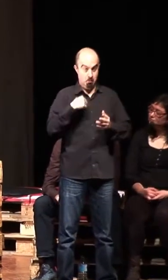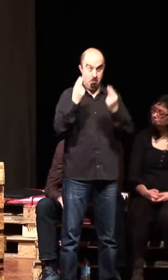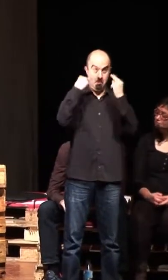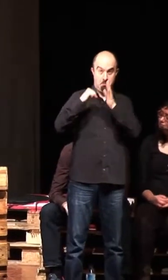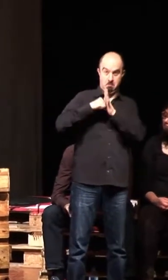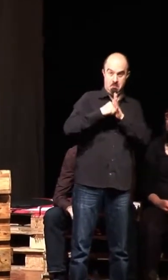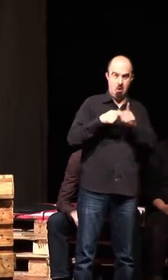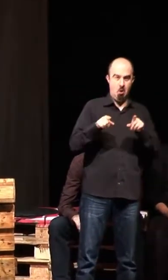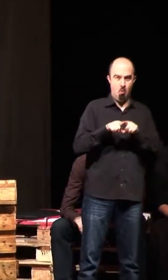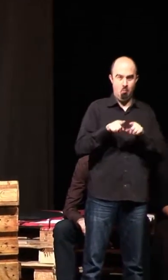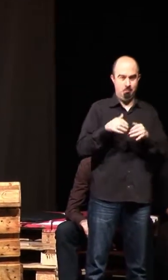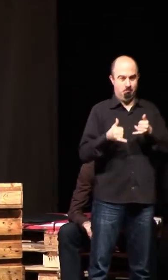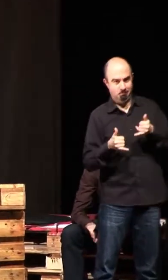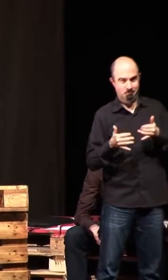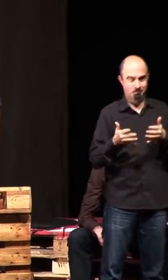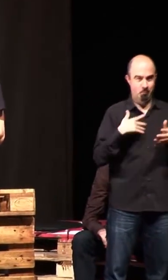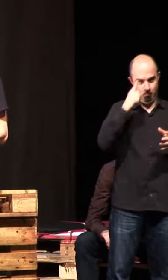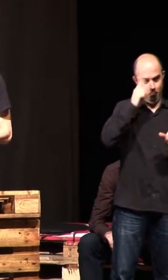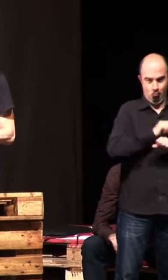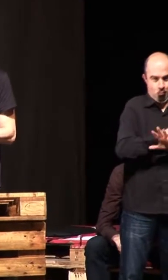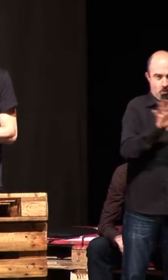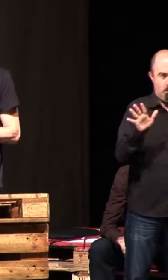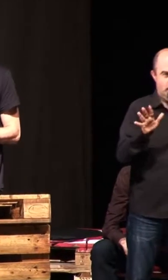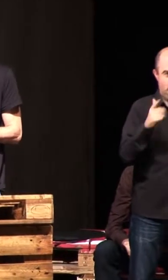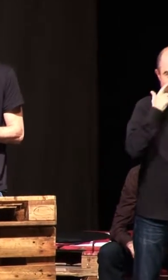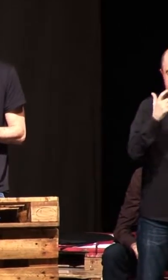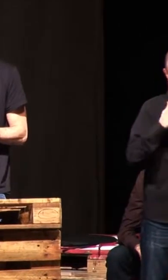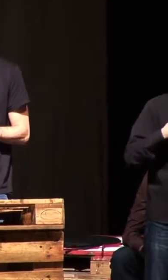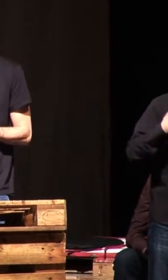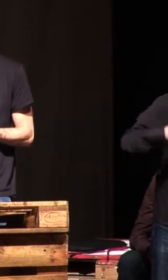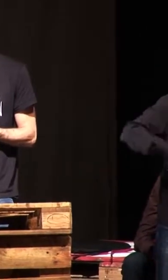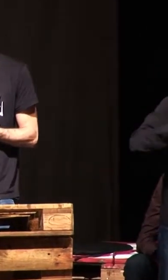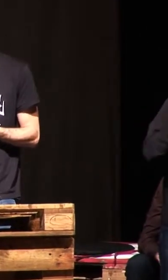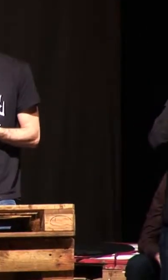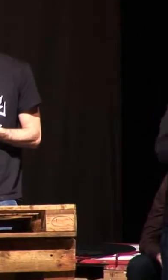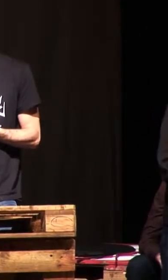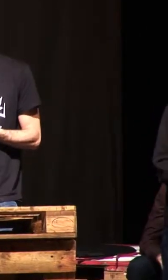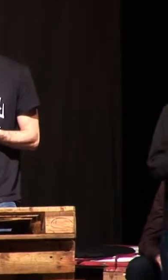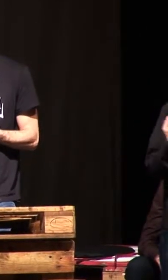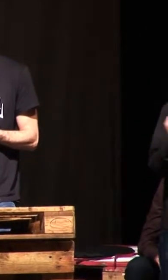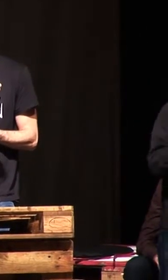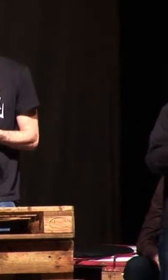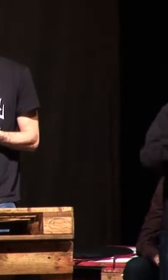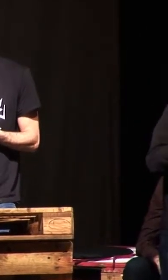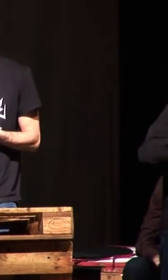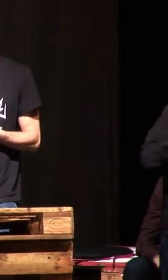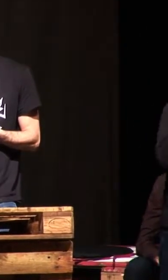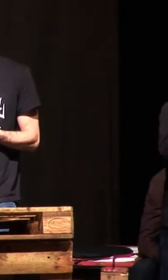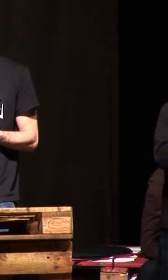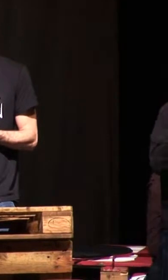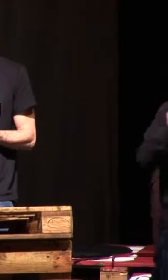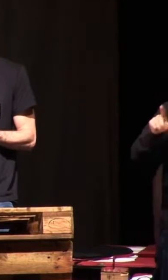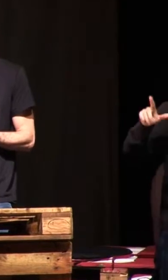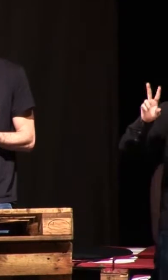a un parany molt evident i molt ja avorrit, que és que separa la vida en dos eixos. No? Alguns diuen,